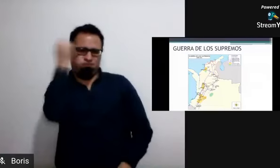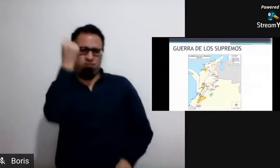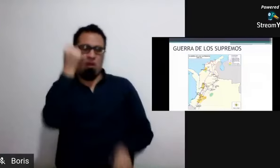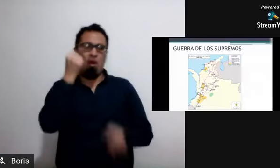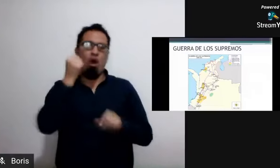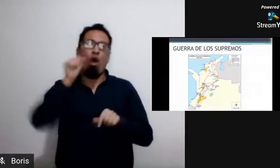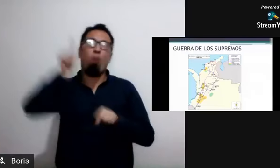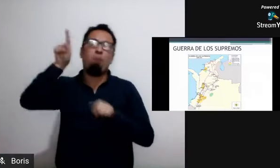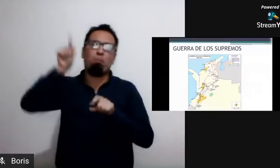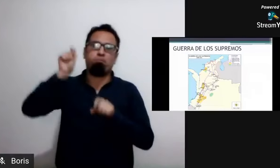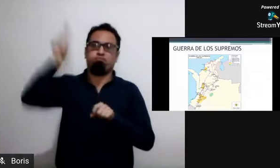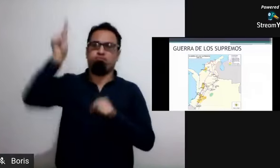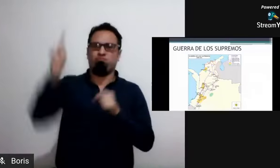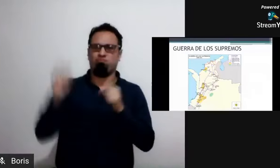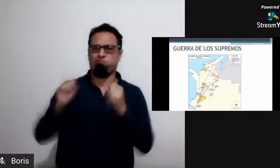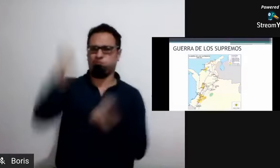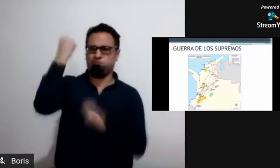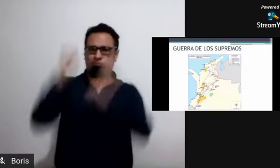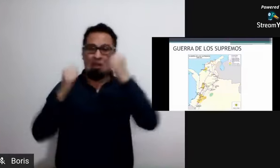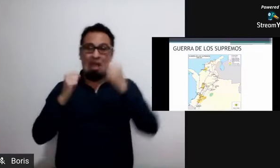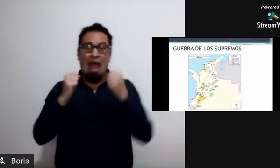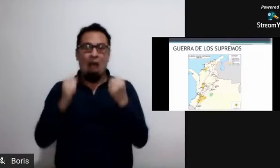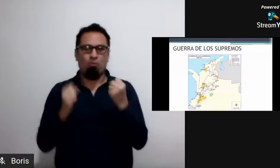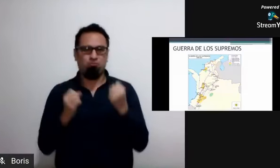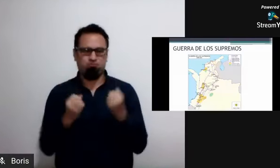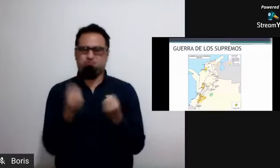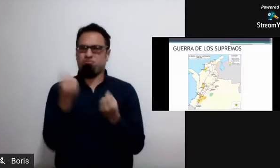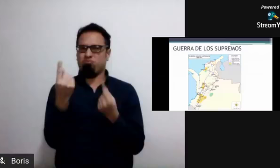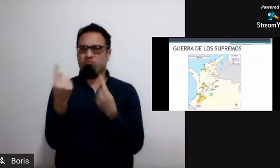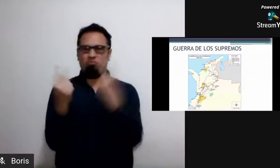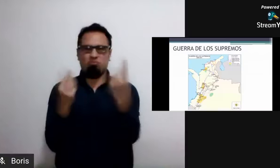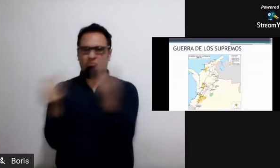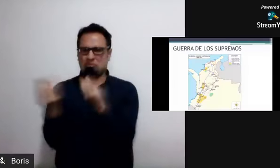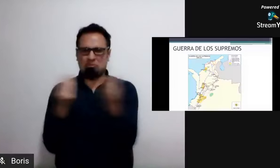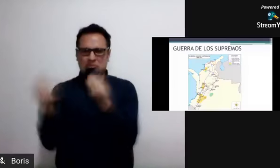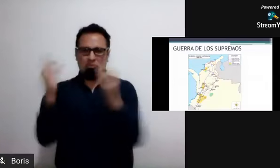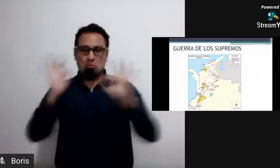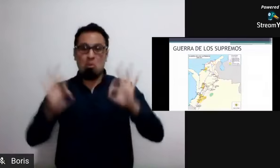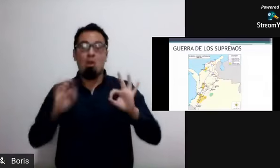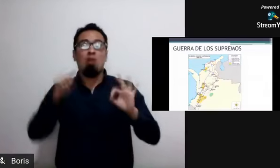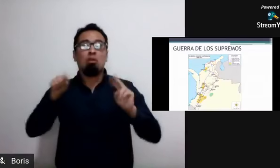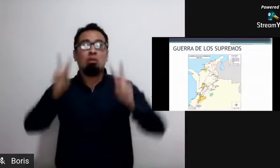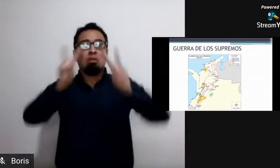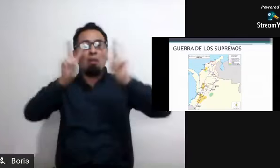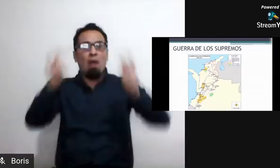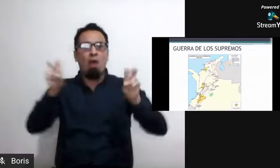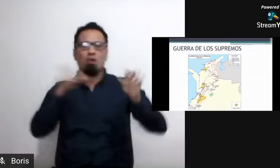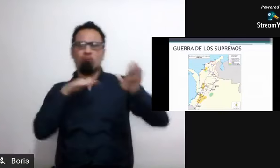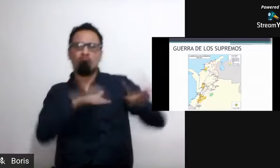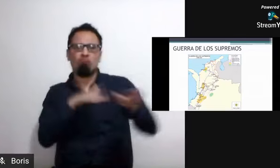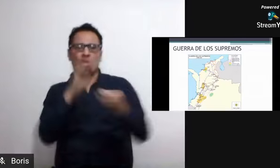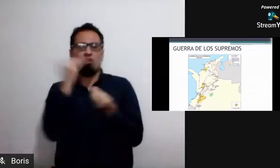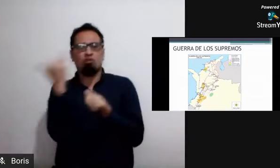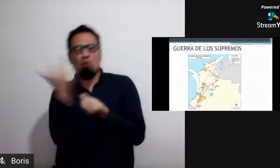supremos, se inicia al sur de Colombia y se empiezan a generar